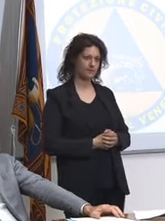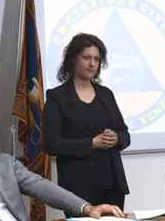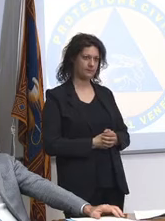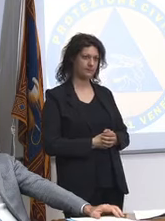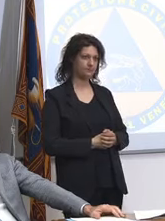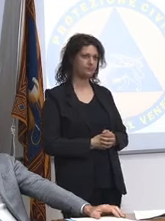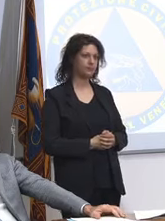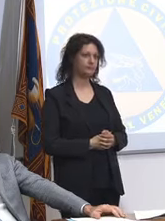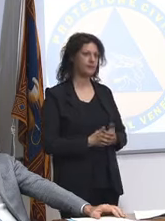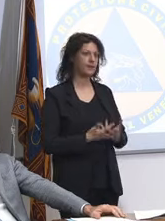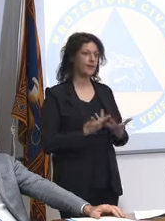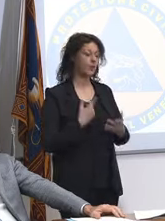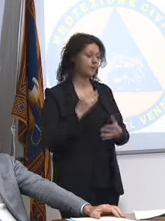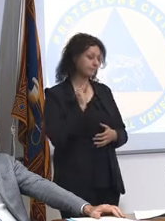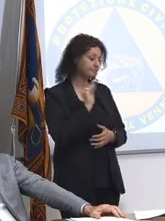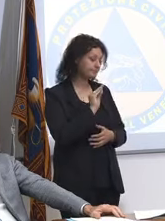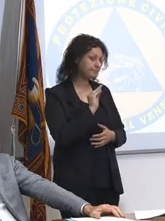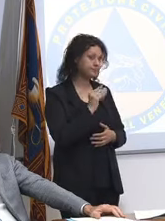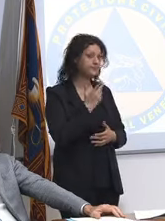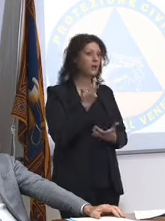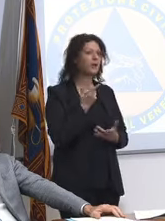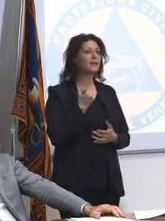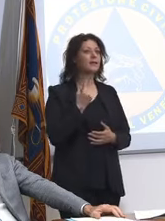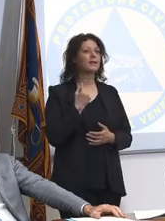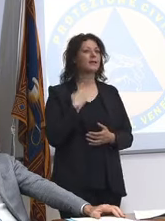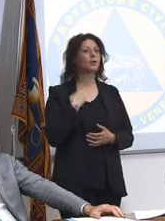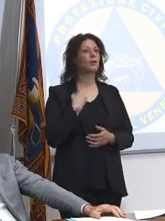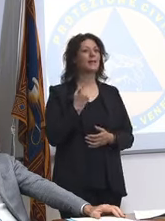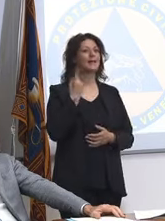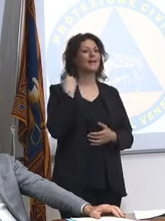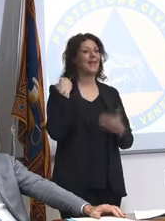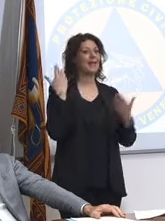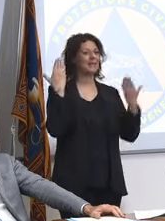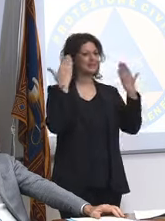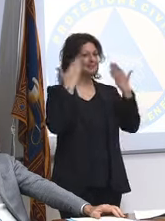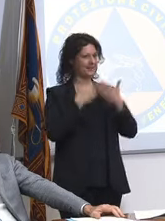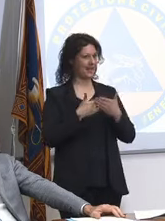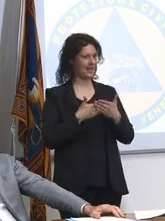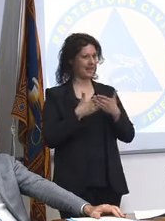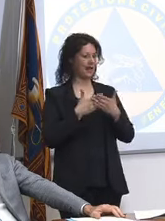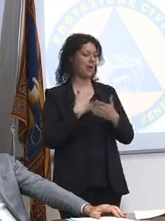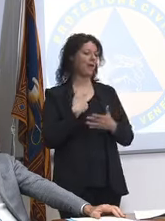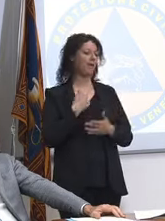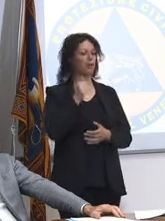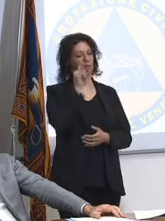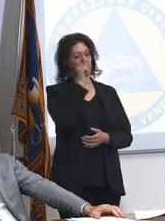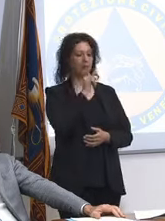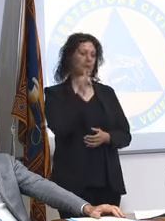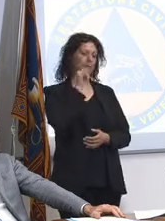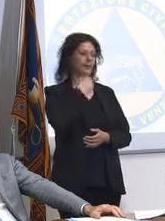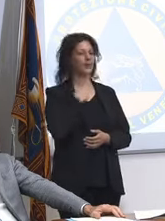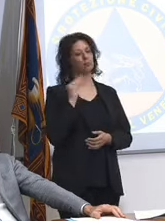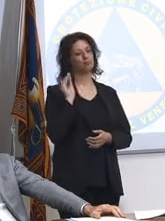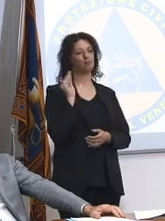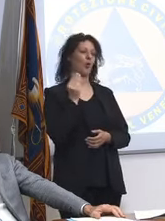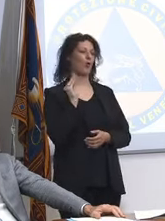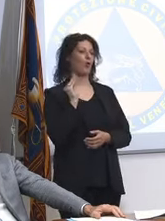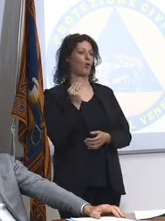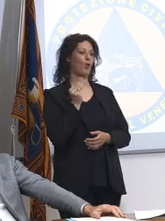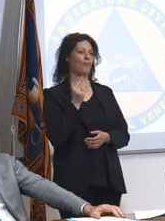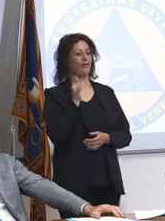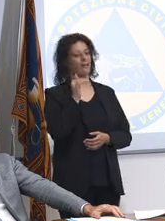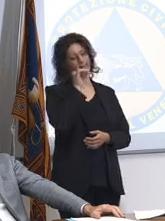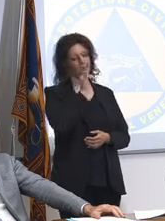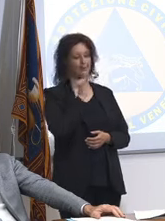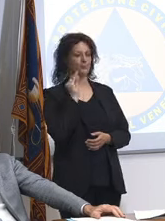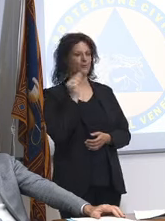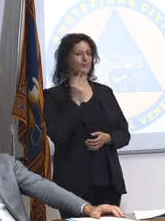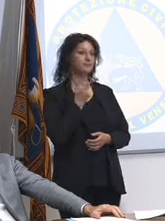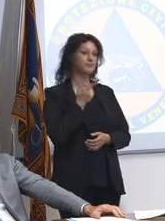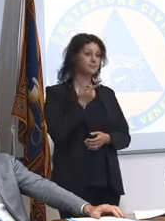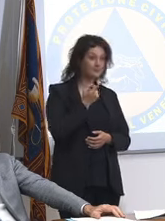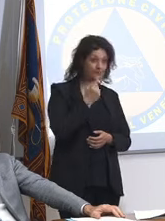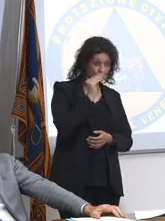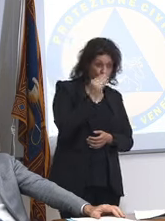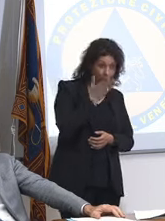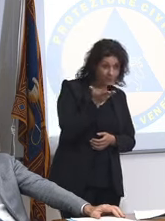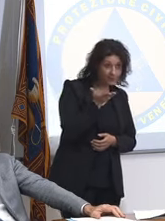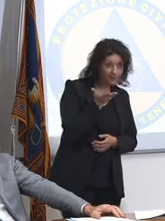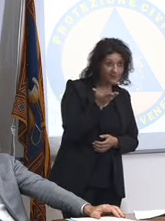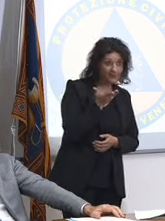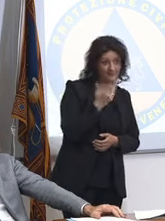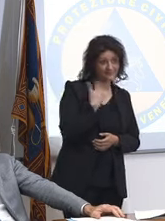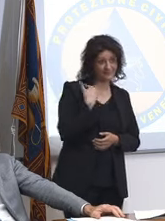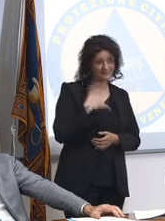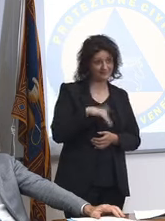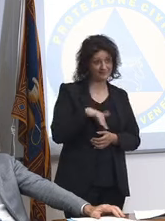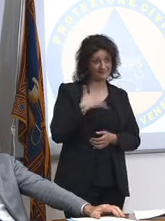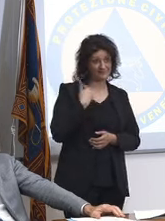dottoressa. Io ieri sera ho tentato di fingermi un giovane in una delle piazze di Padova. Non so se non è riuscita.